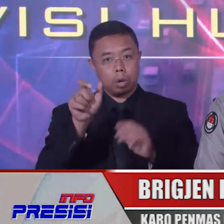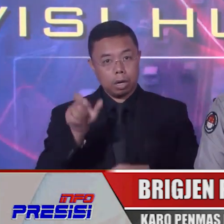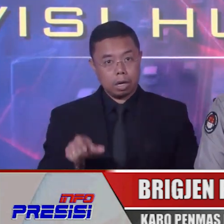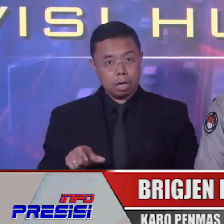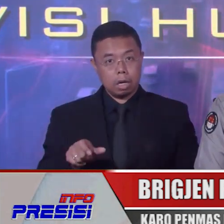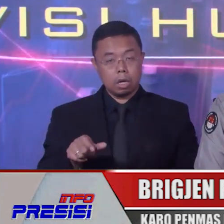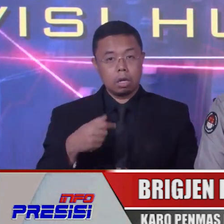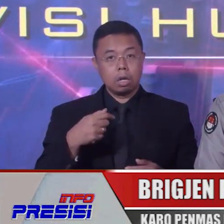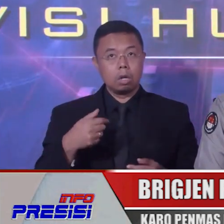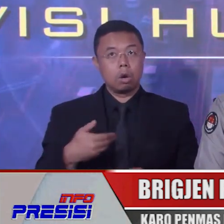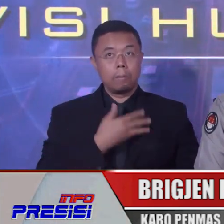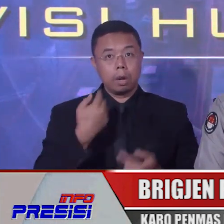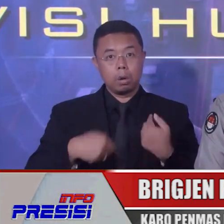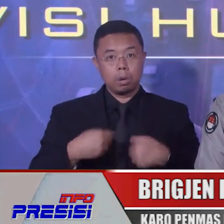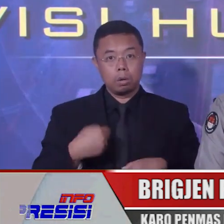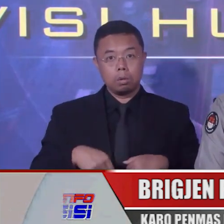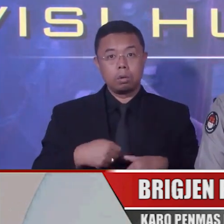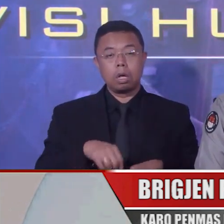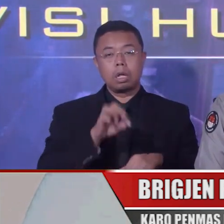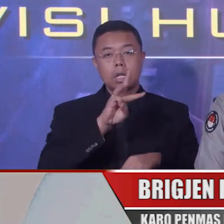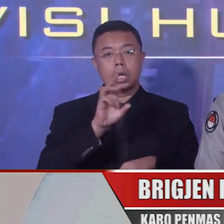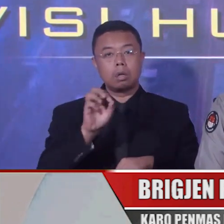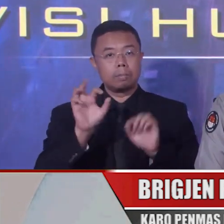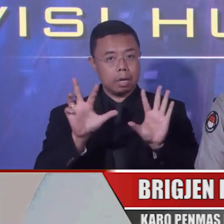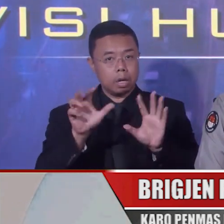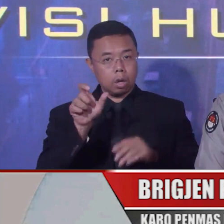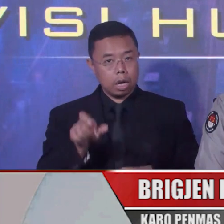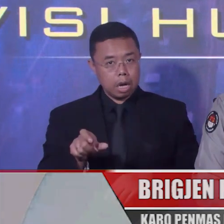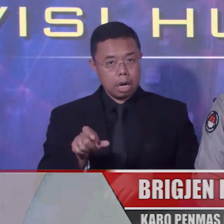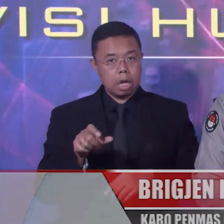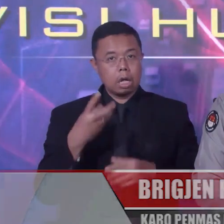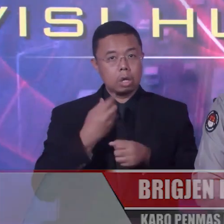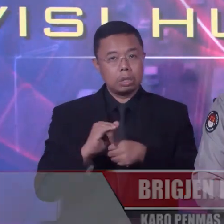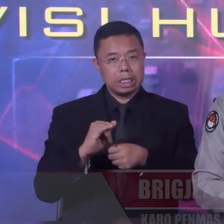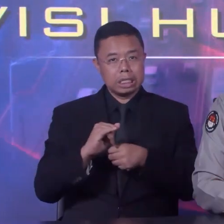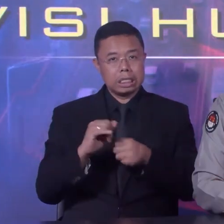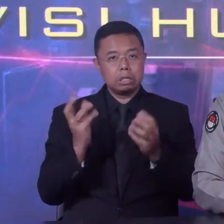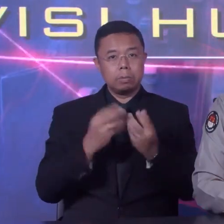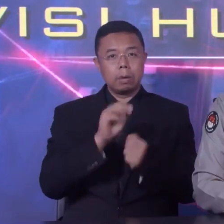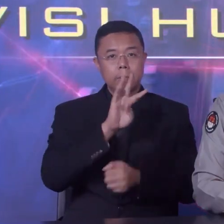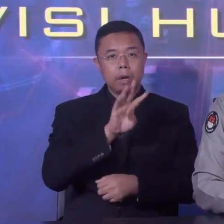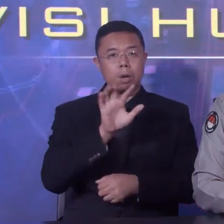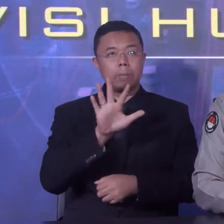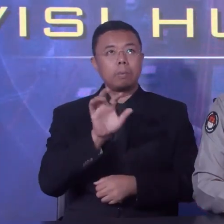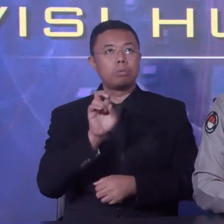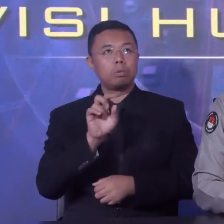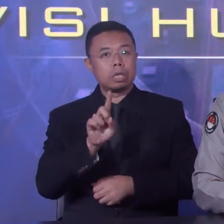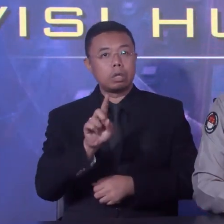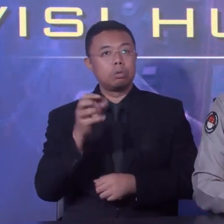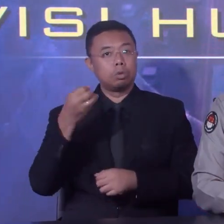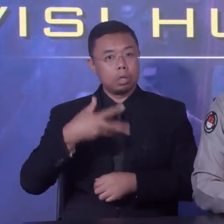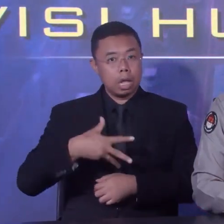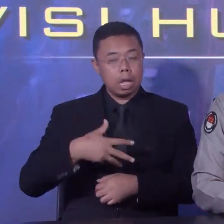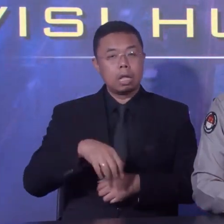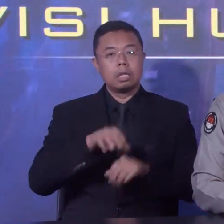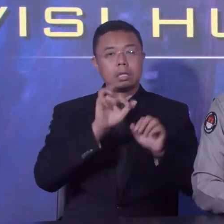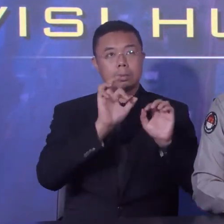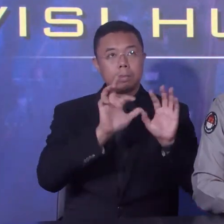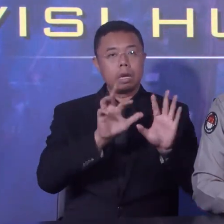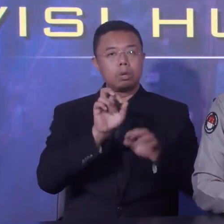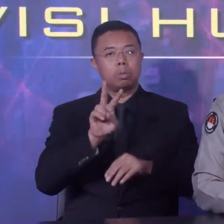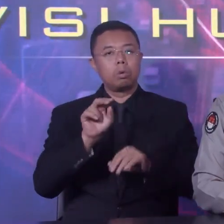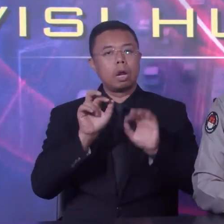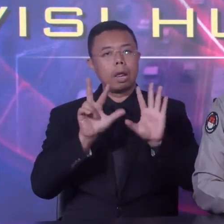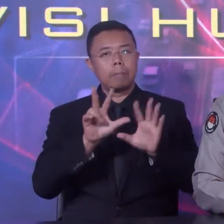korban luka ringan 39 orang kerugian materi 451 juta 928.000